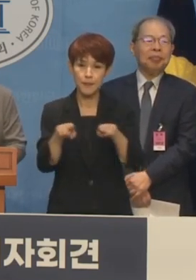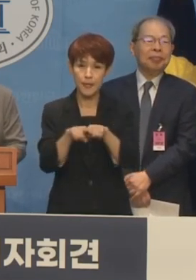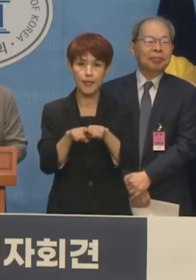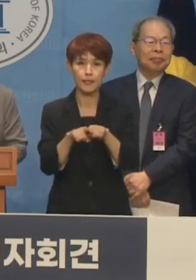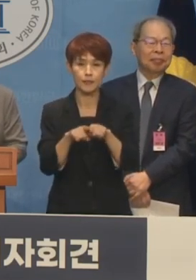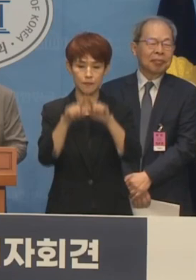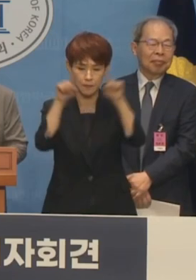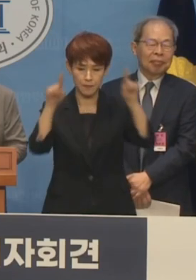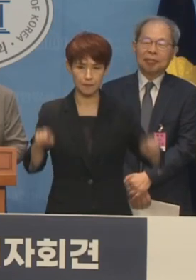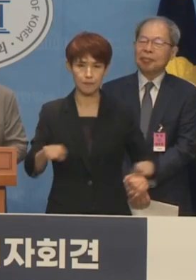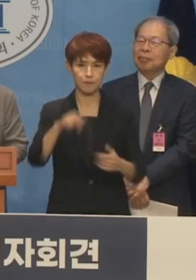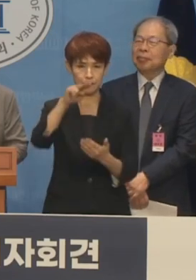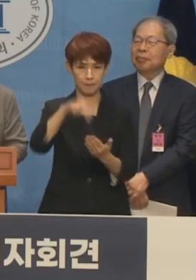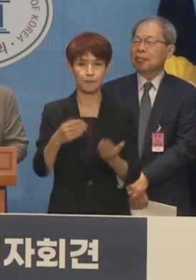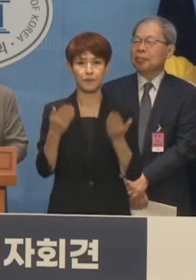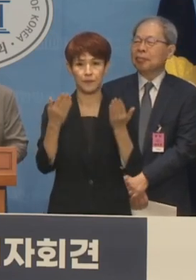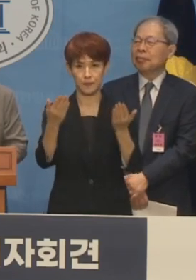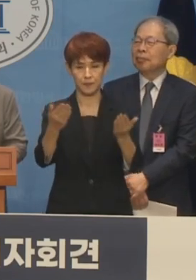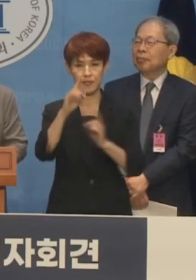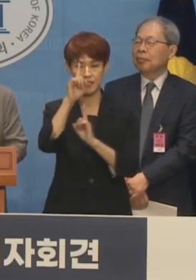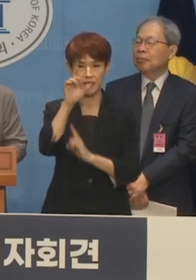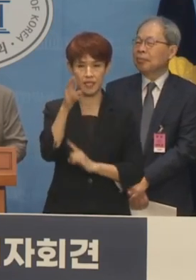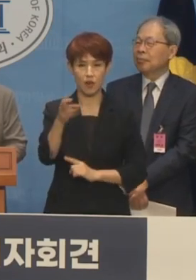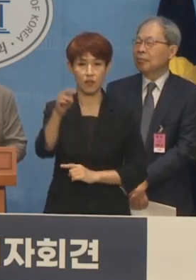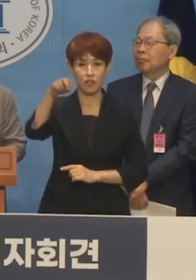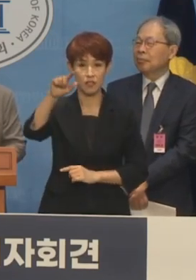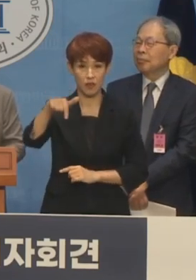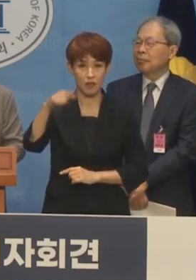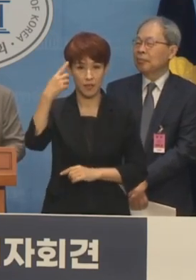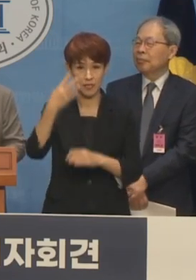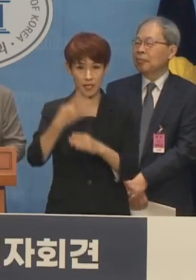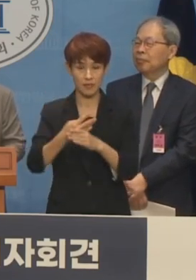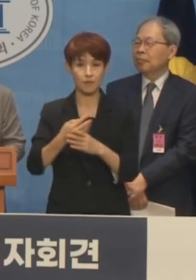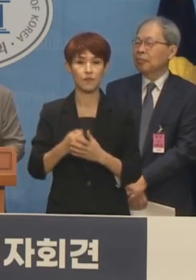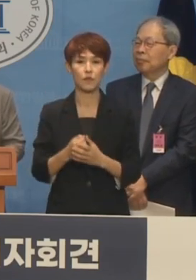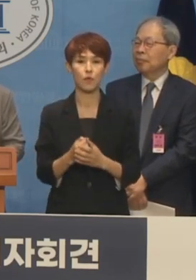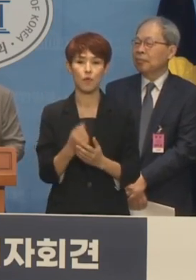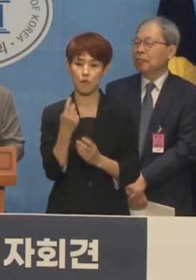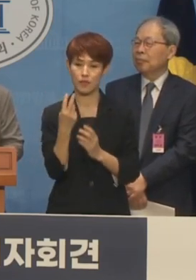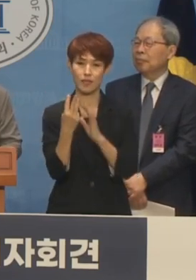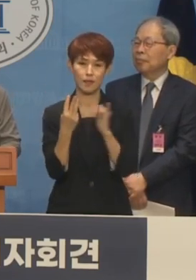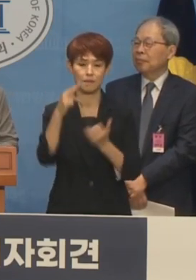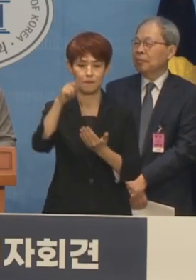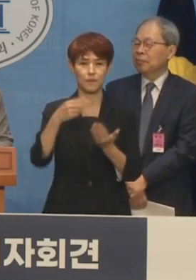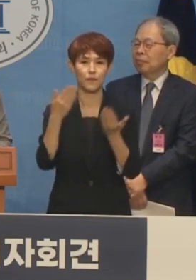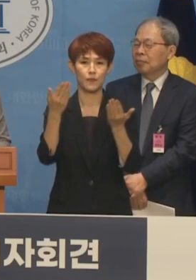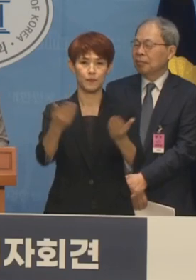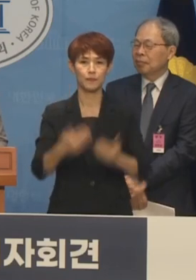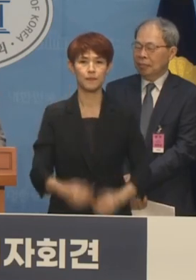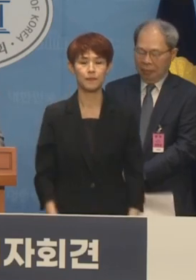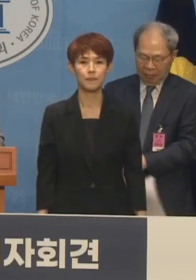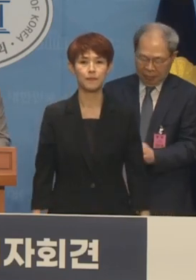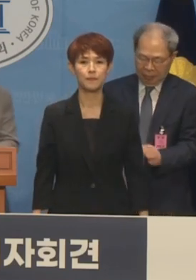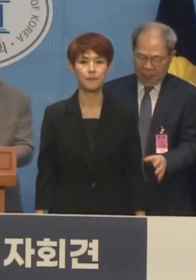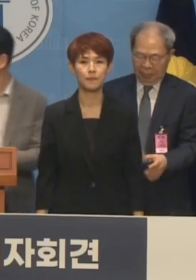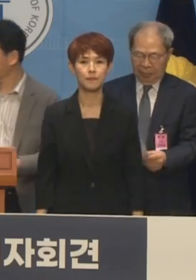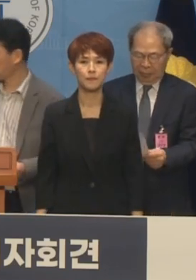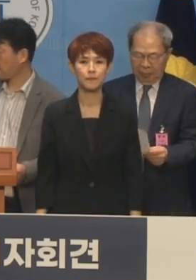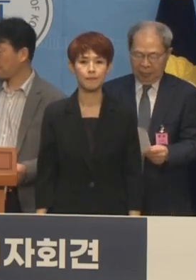준비한 성명서를 이용숙 박사님, 이혜석 회장님, 이영국 이사님 세 분이 나누어서 낭독하겠습니다.